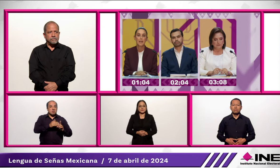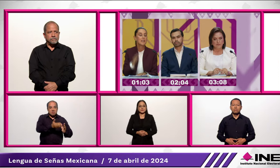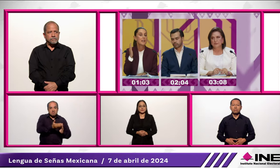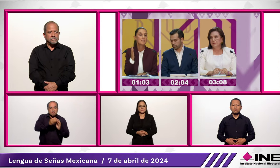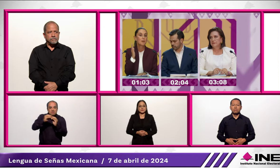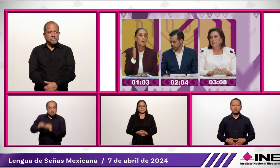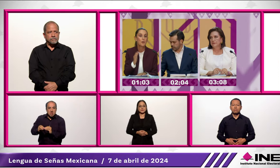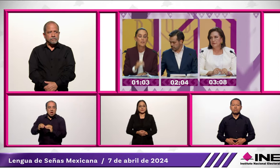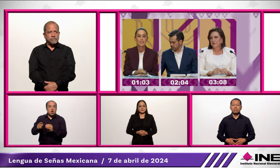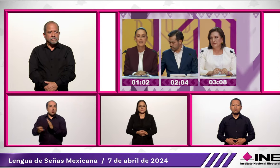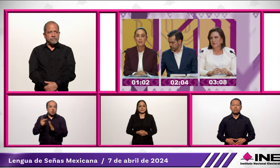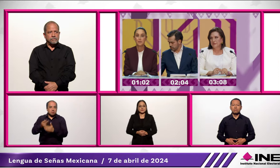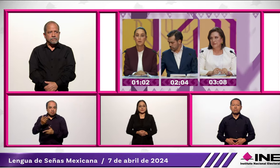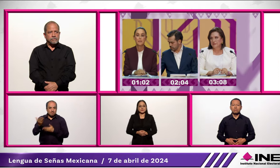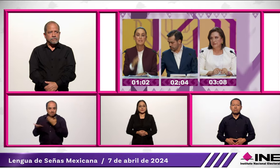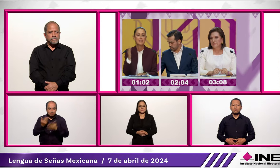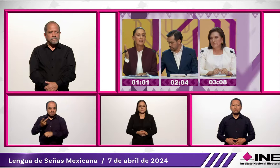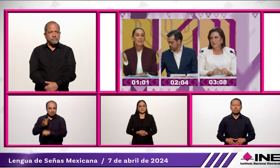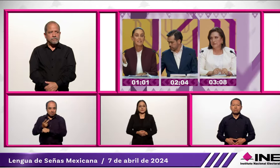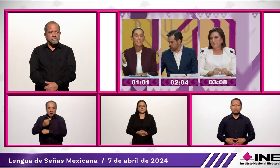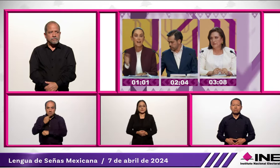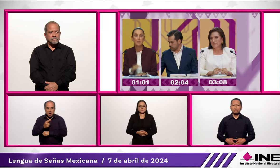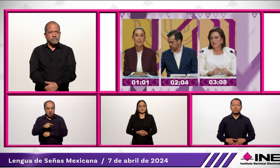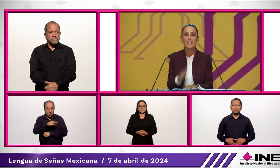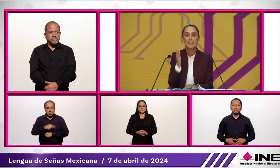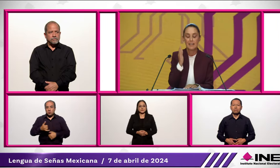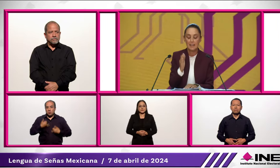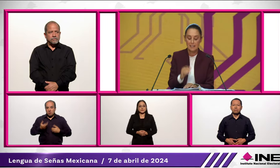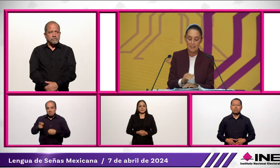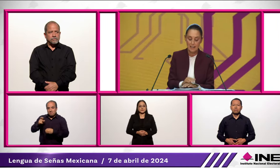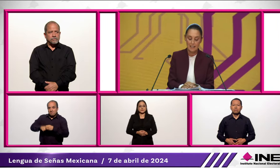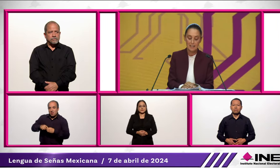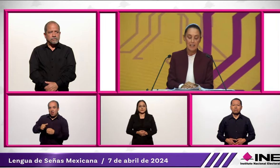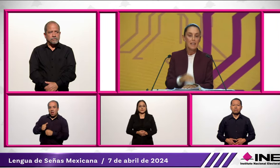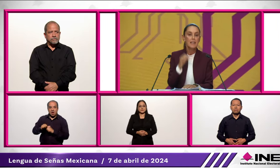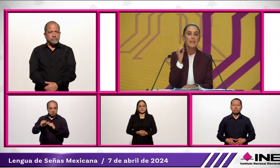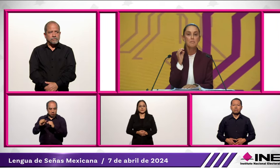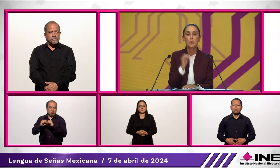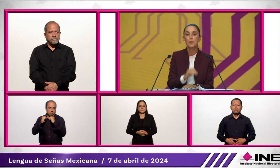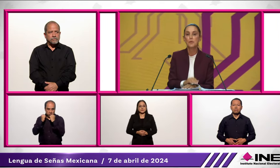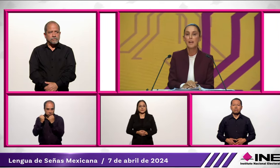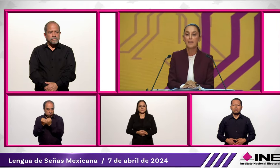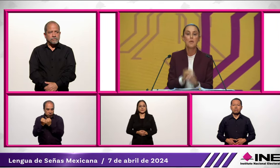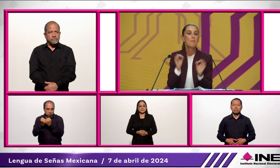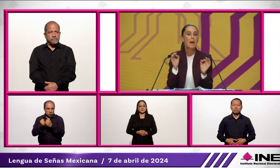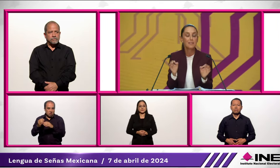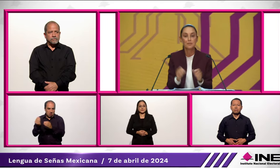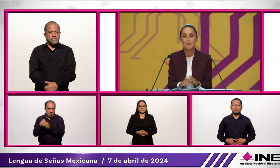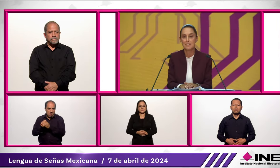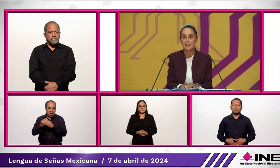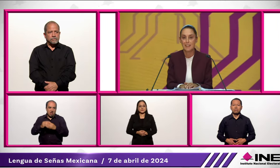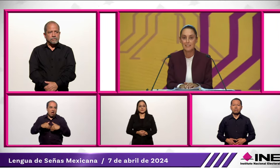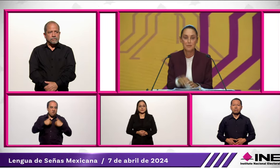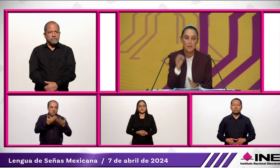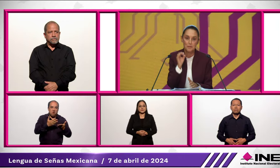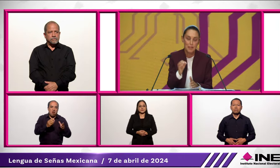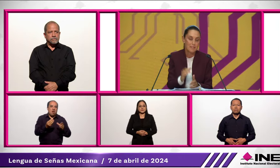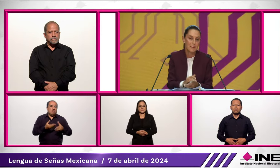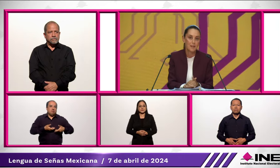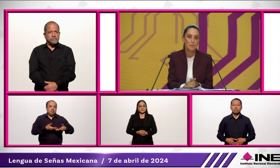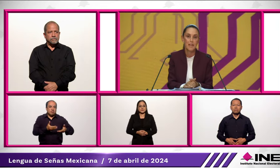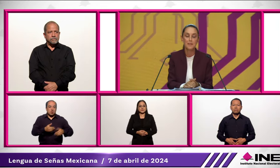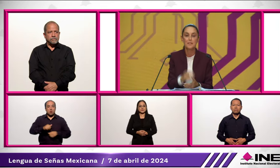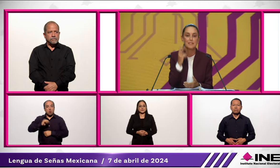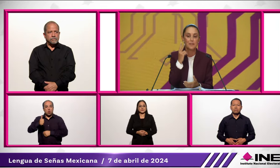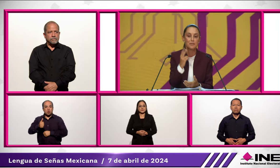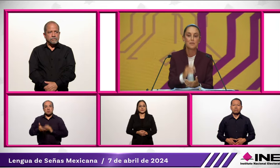preparatoria. Es mejor tener a los jóvenes en el aula que en la calle. Y por otro lado, más universidades. Cuando fui